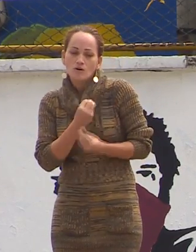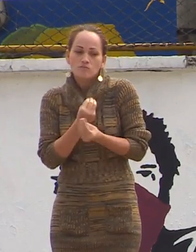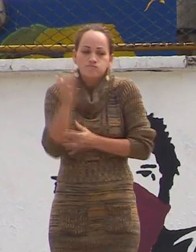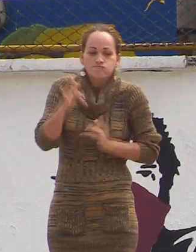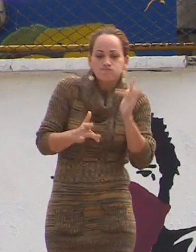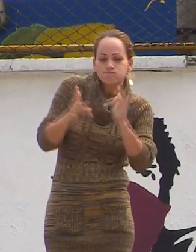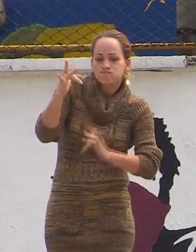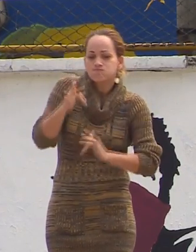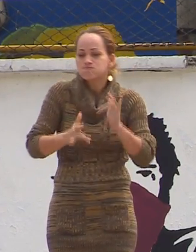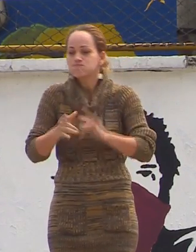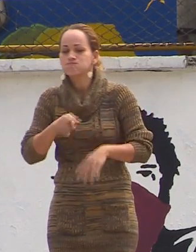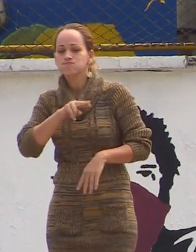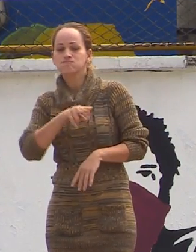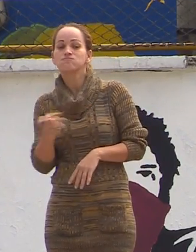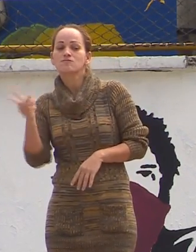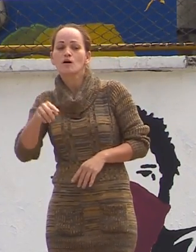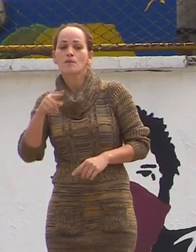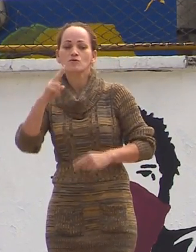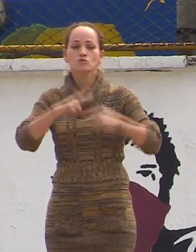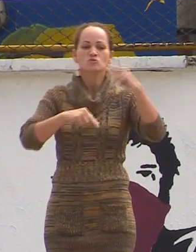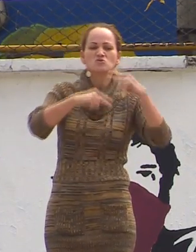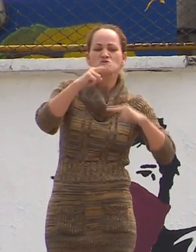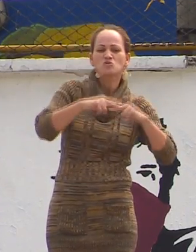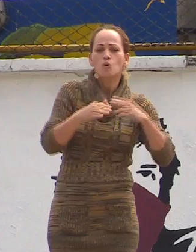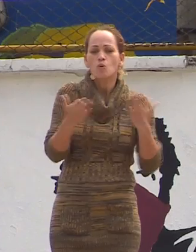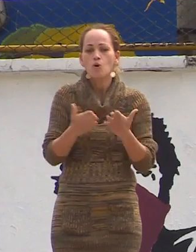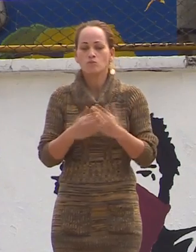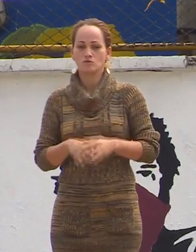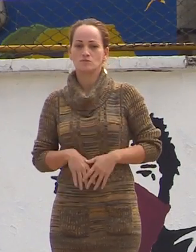de construirnos como educadores.